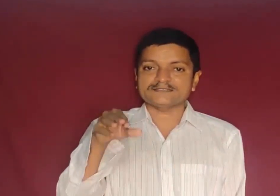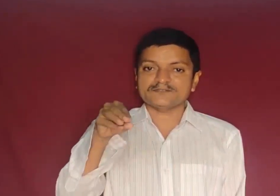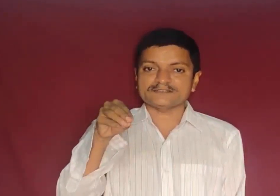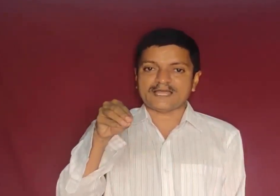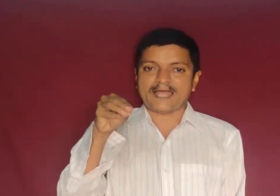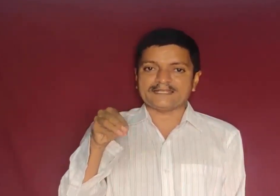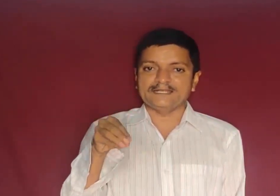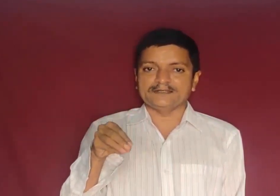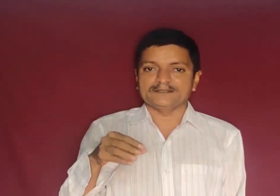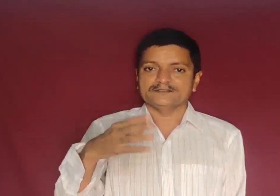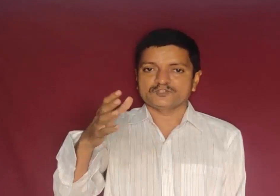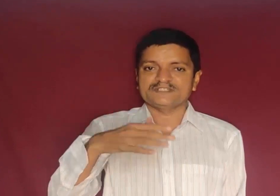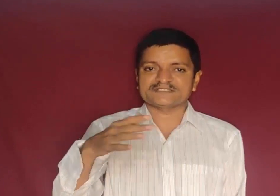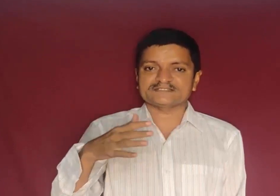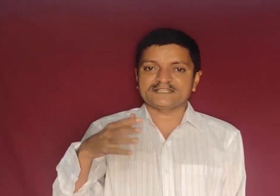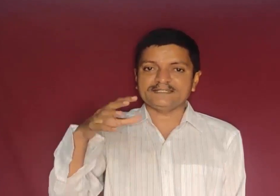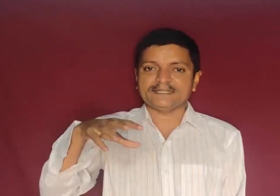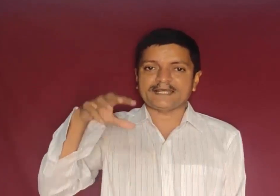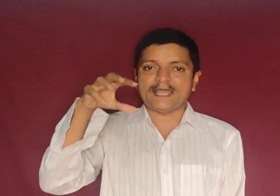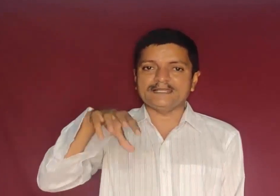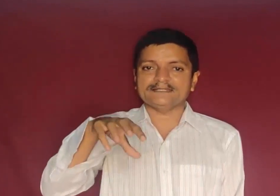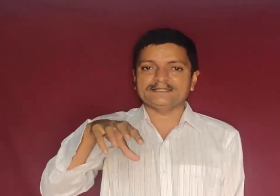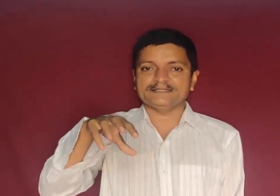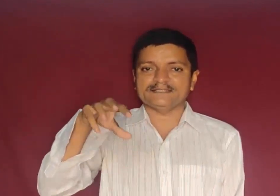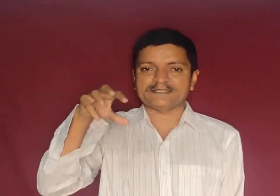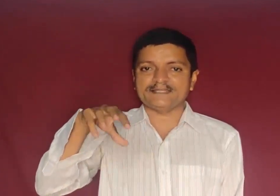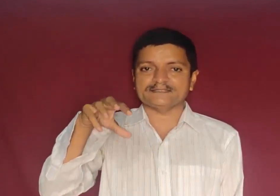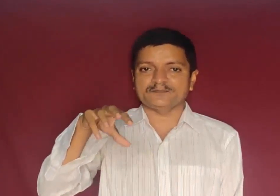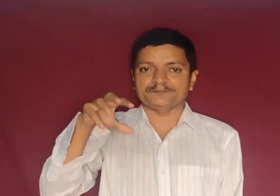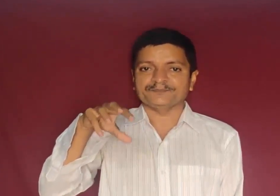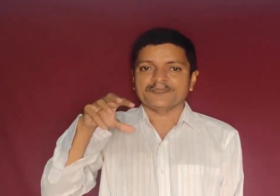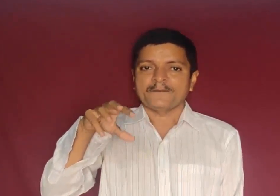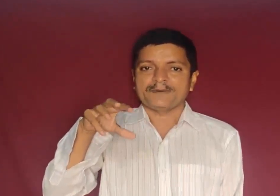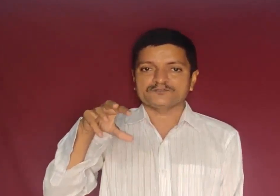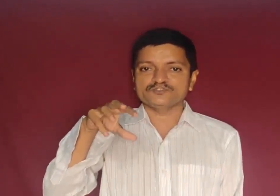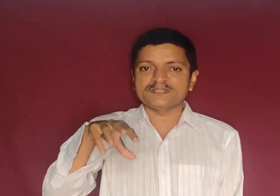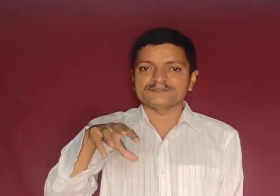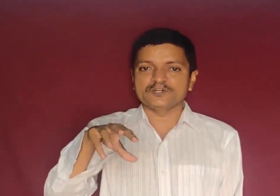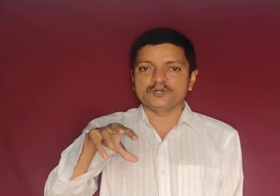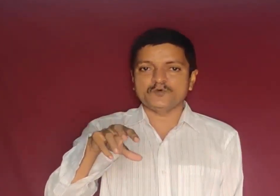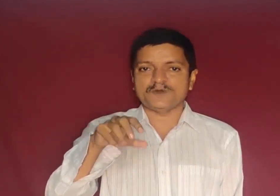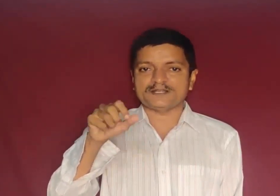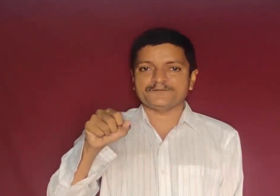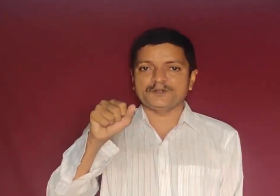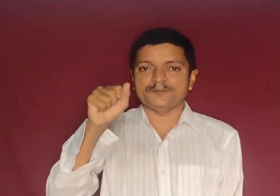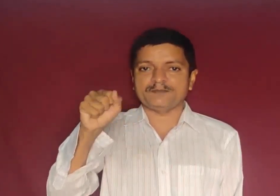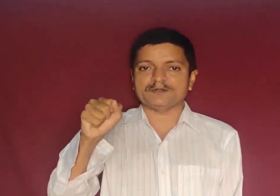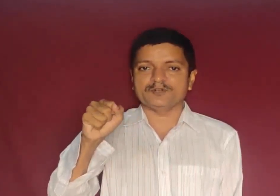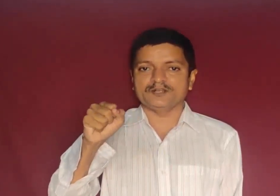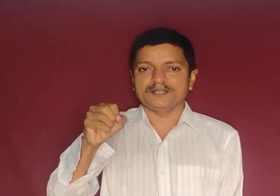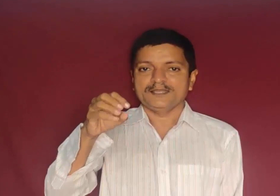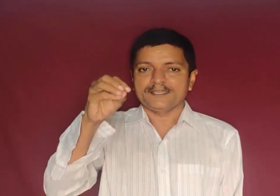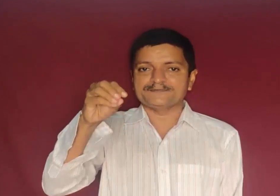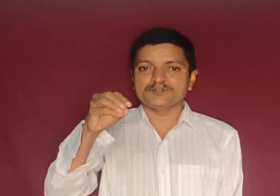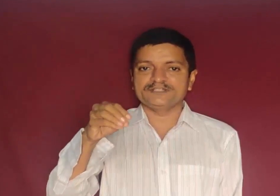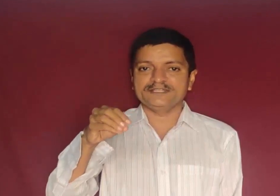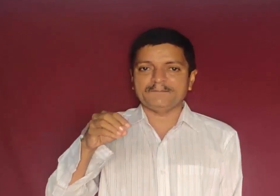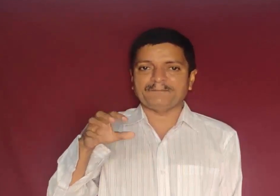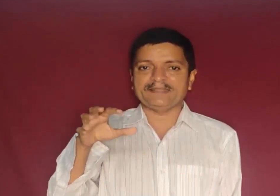తర్వాత అఖిల్ తో డిస్కషన్. అంటే ఇక్కడ హైలైట్ ఏంటంటే సాయంత్రం మనం చూసే ఎపిసోడ్ లో వండర్ఫుల్ మెమరబుల్ ఎపిసోడ్ ఇది,